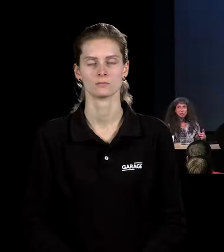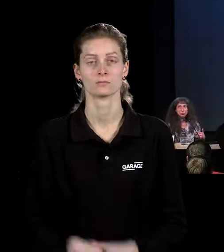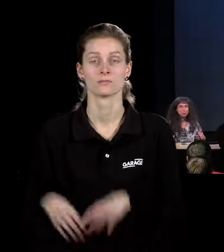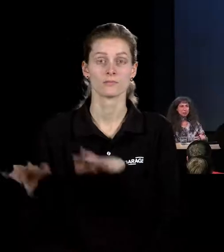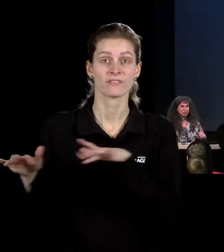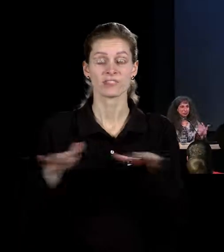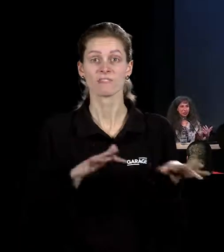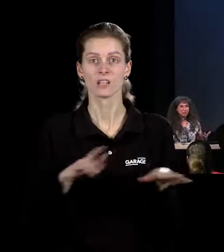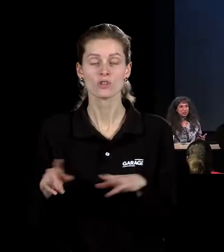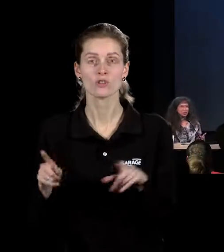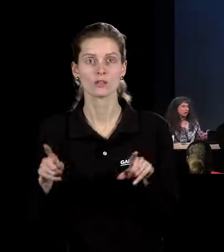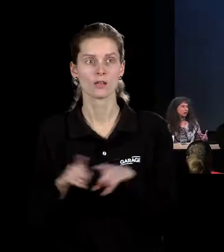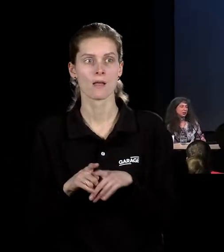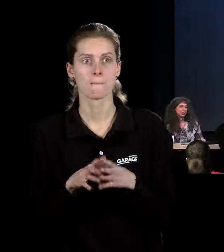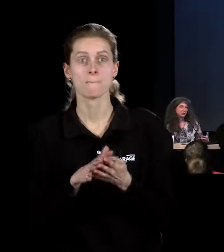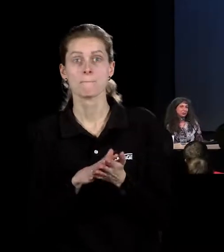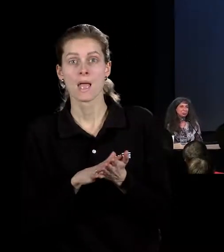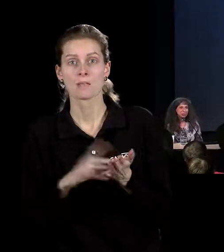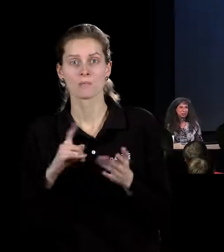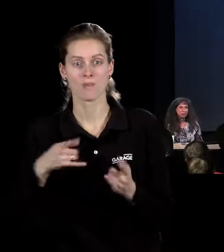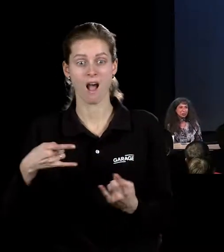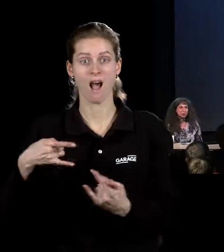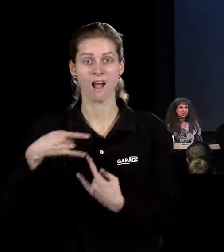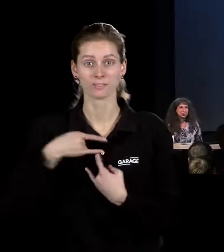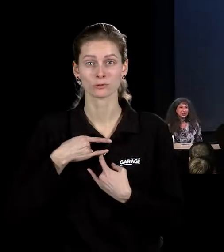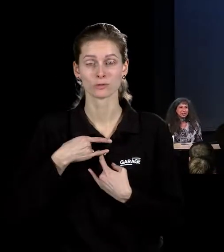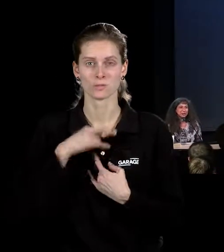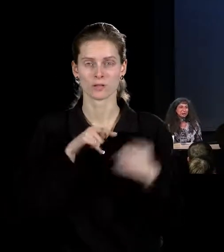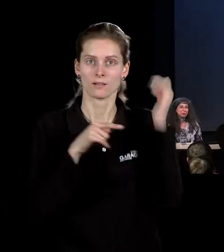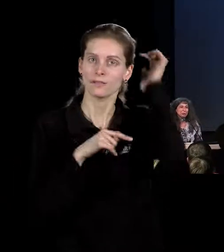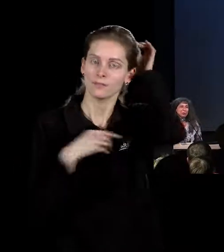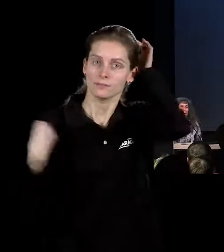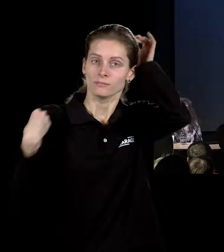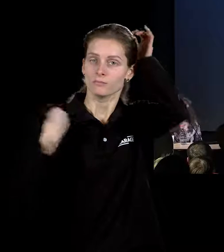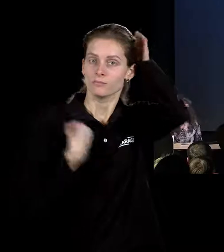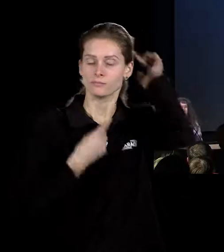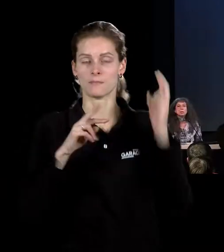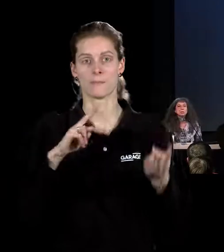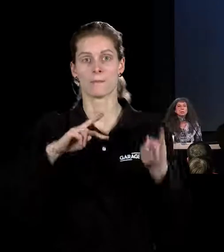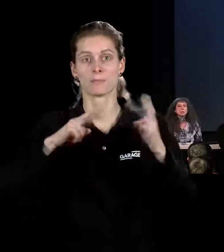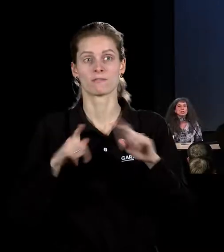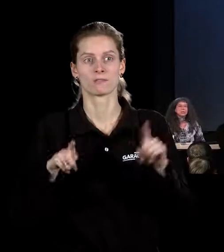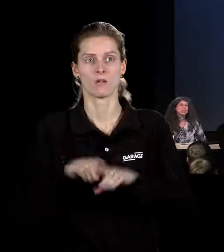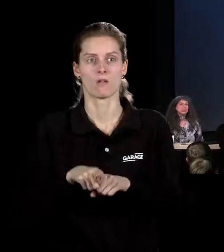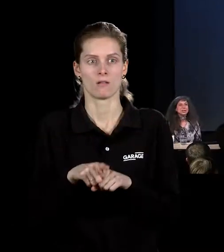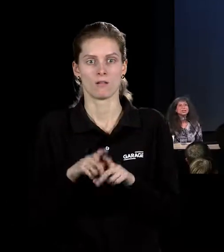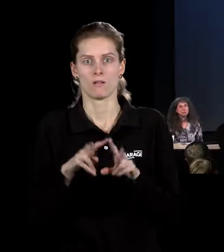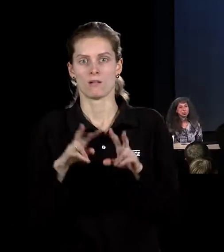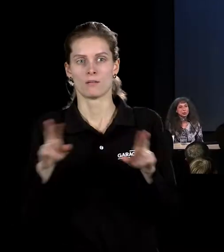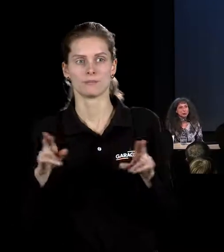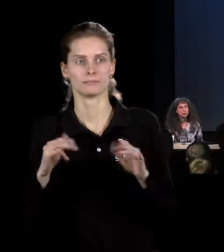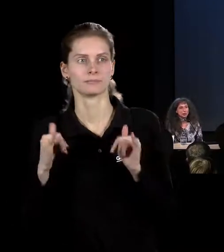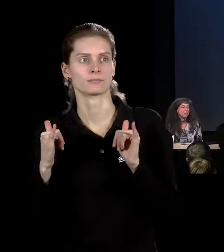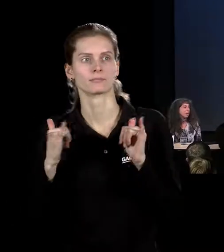Он таким образом замедлен, потому что этот самый костюм, который на нем надет, и который превращает его как раз в такое подобие, да,